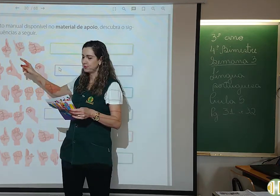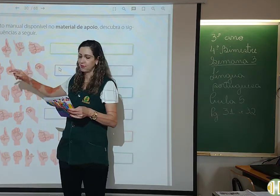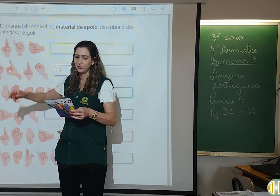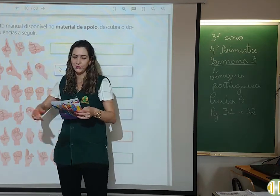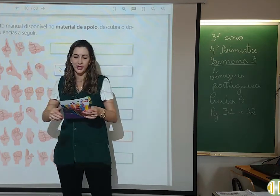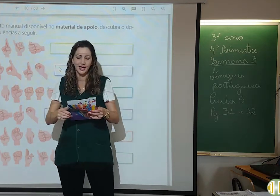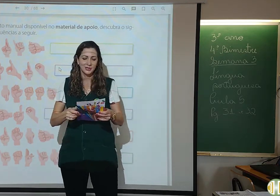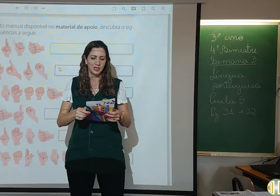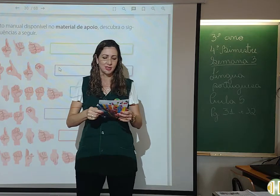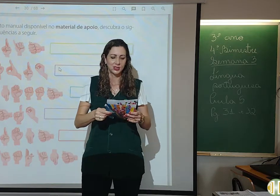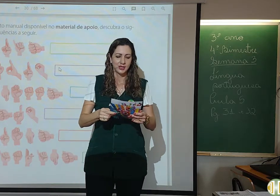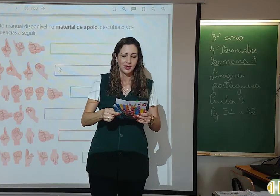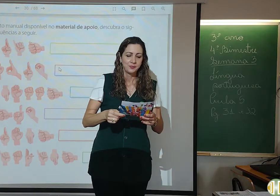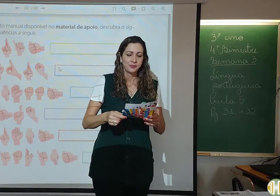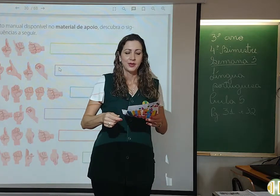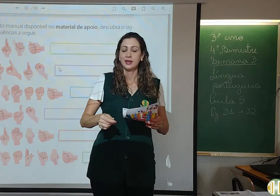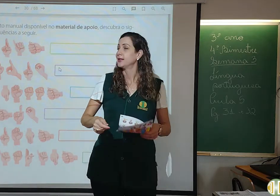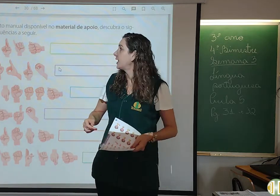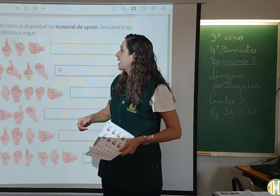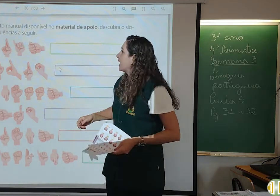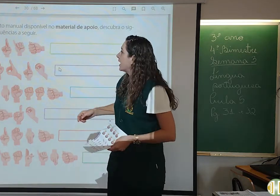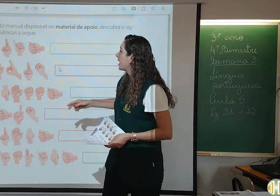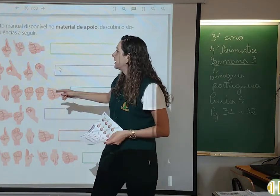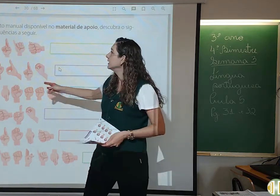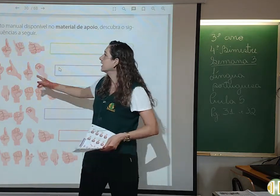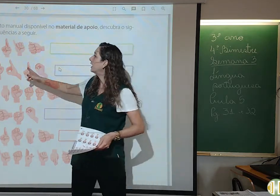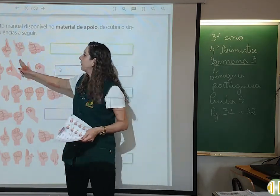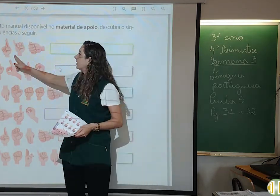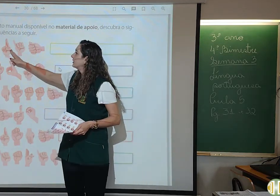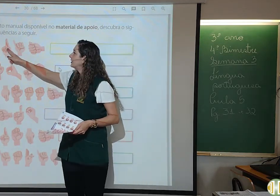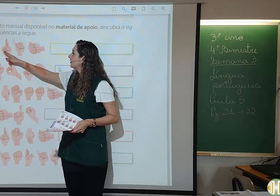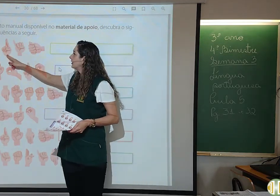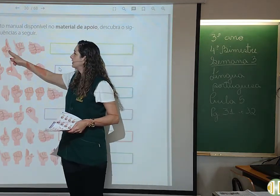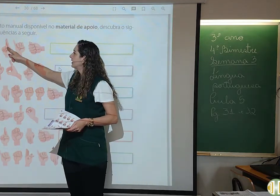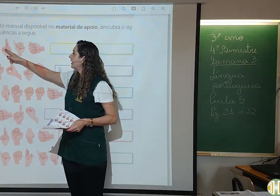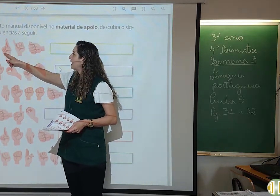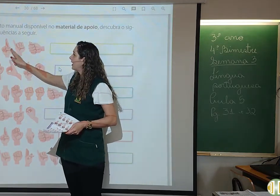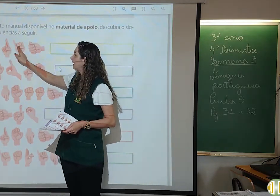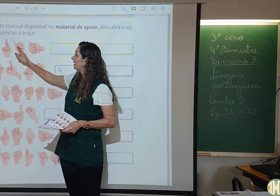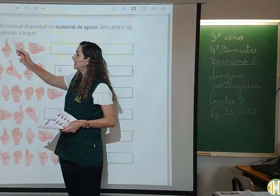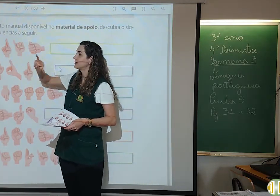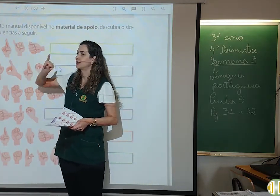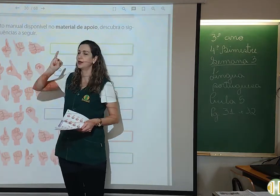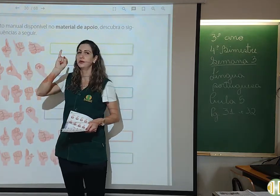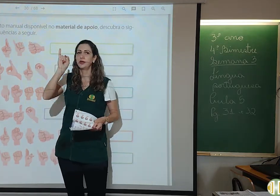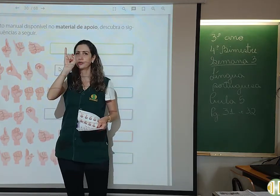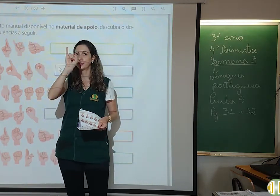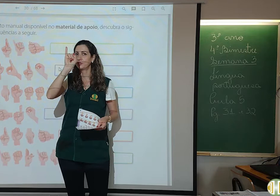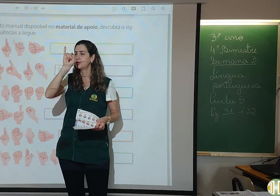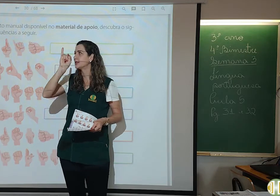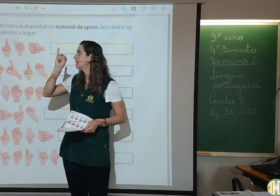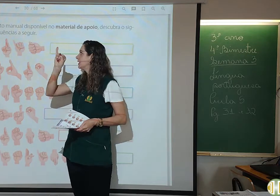Desculpa, vamos lá, gente. Letra R, né? Ó, aqui, ó, letra R. Esse aqui é o I, porque eu fiz ele